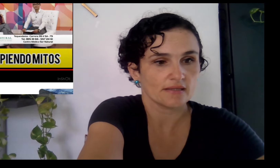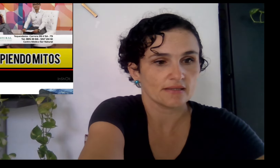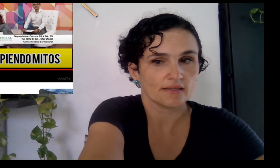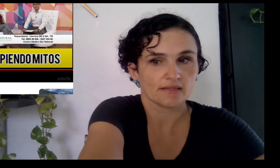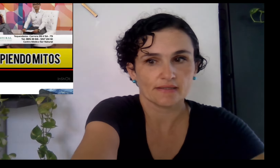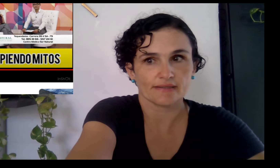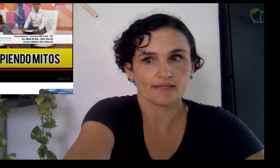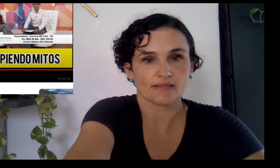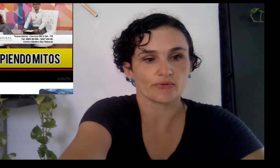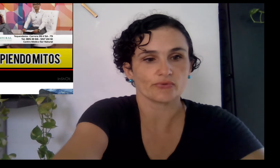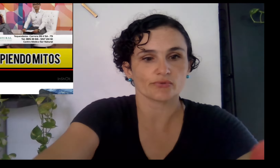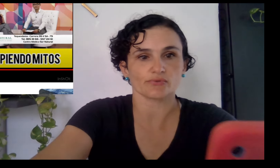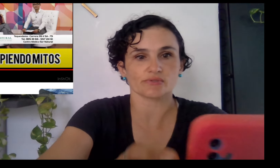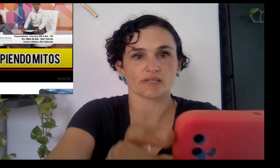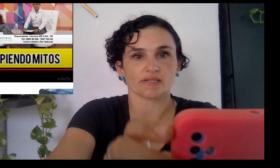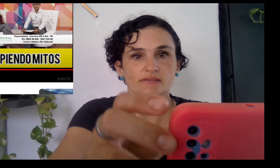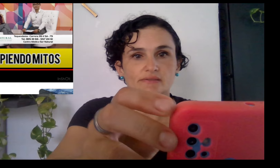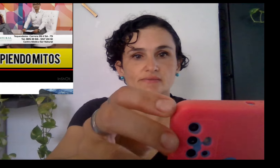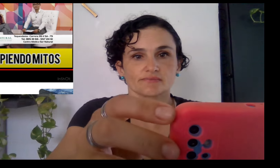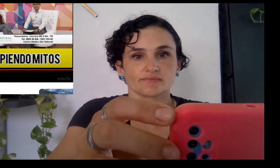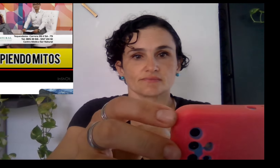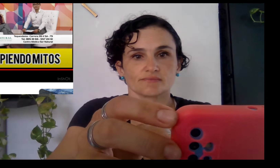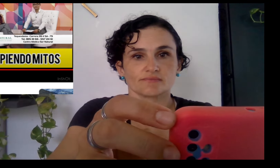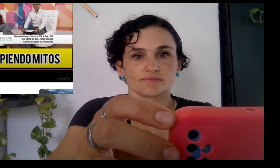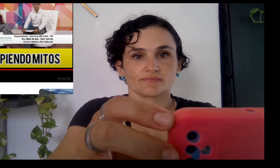del doctor Oscar.